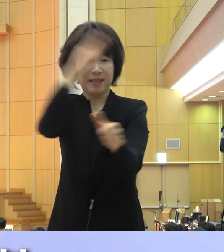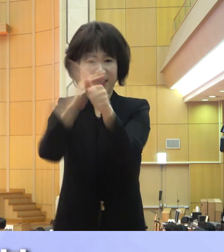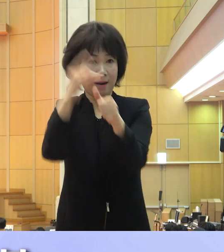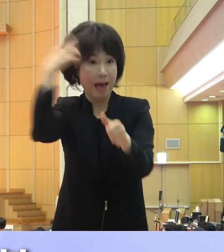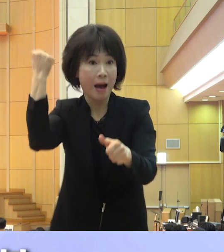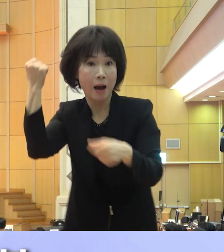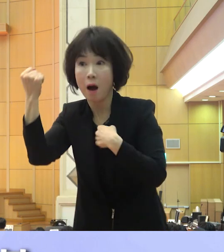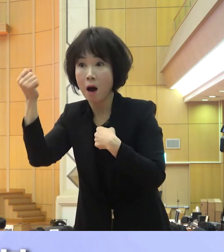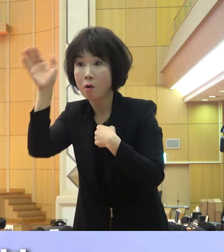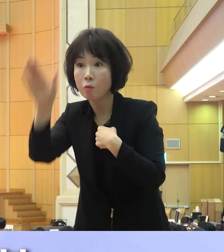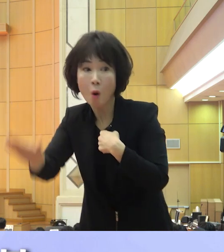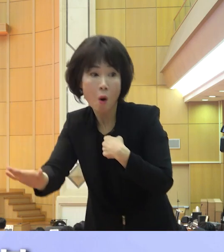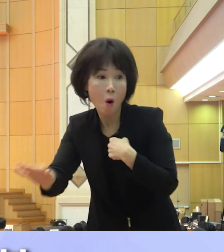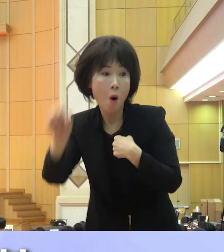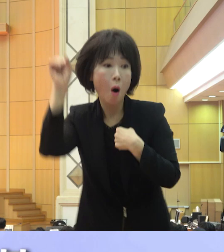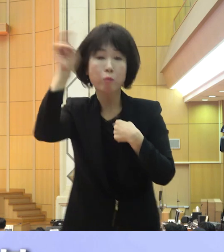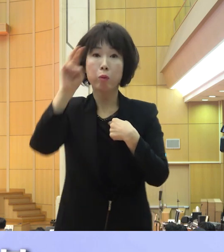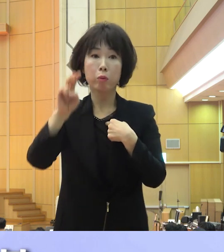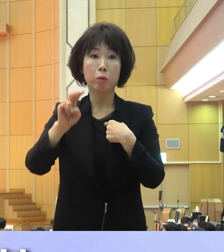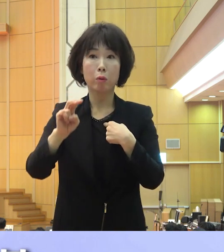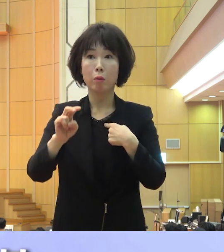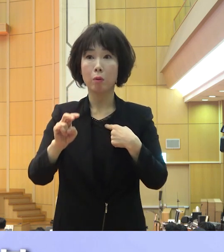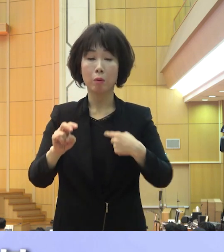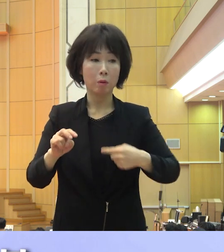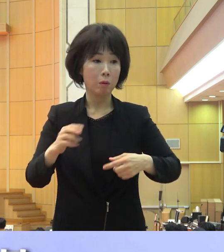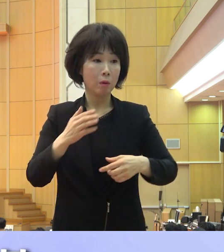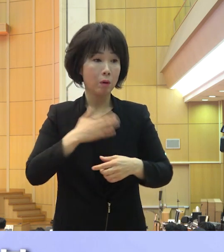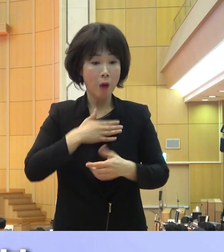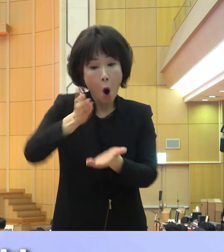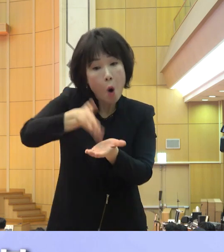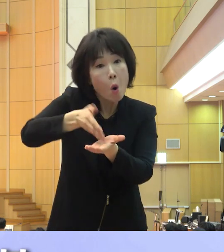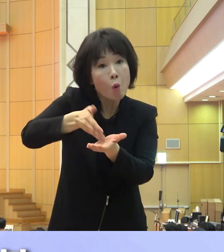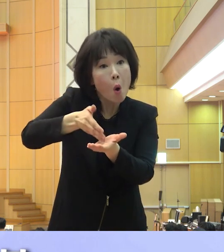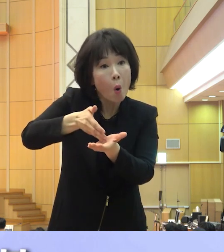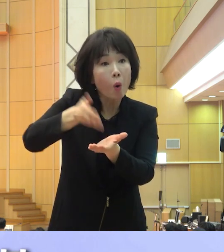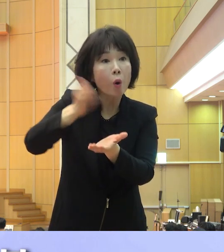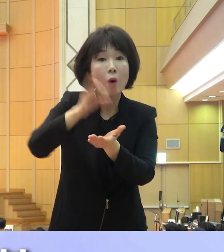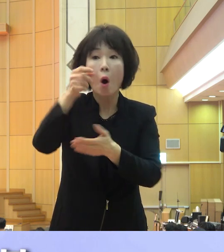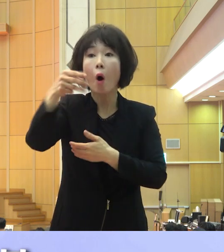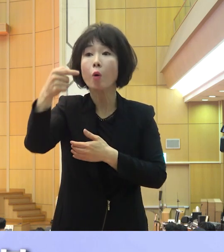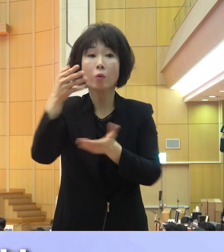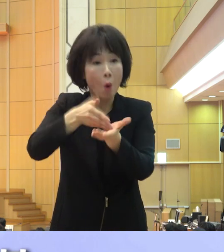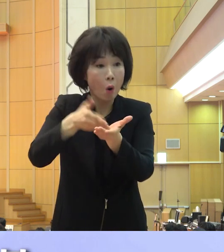언론사가 광고 들어오는 거 가지고 운영하는 거 아닙니까? 기업에서 광고 들어오는 거 가지고